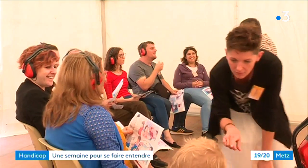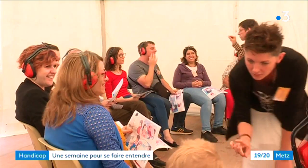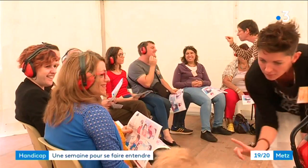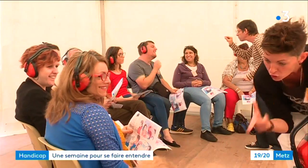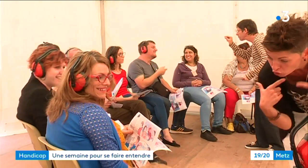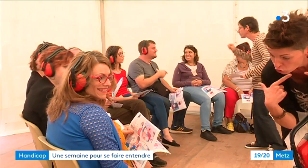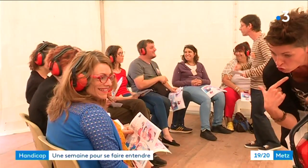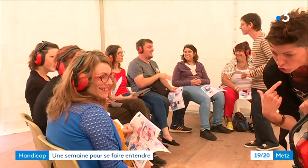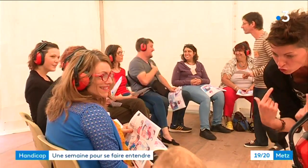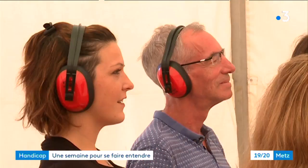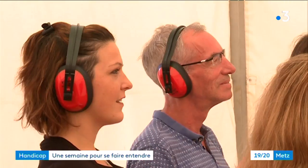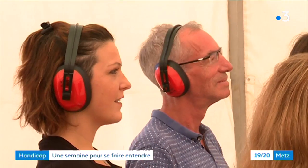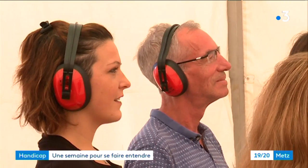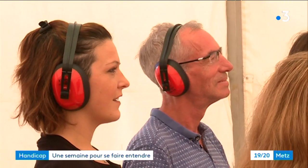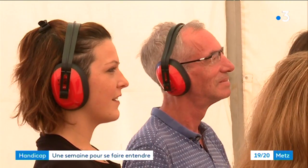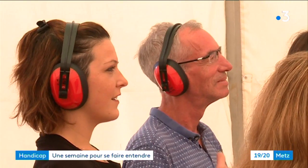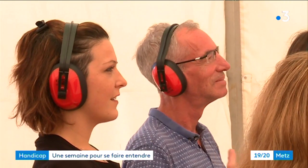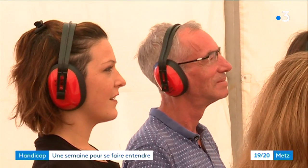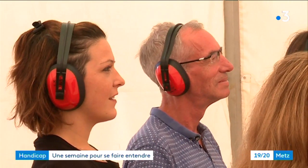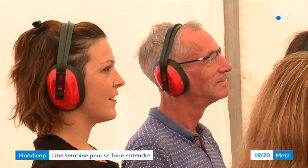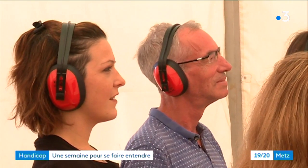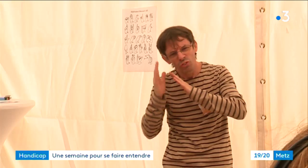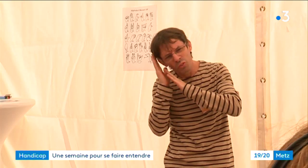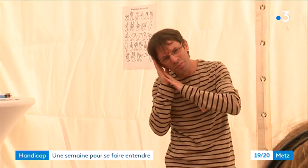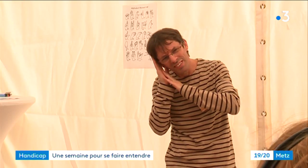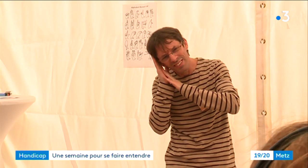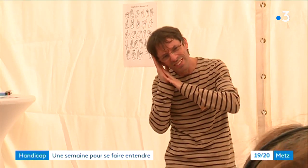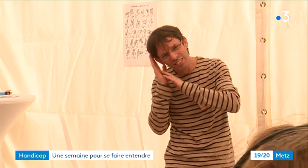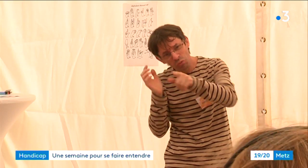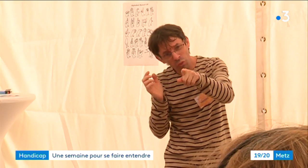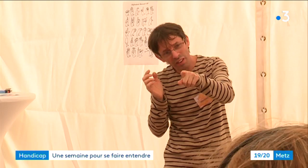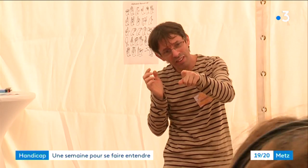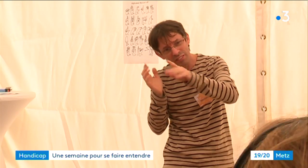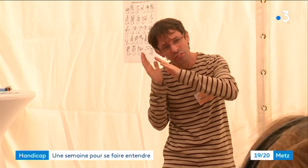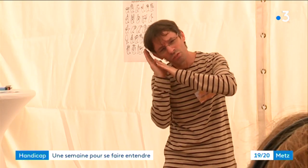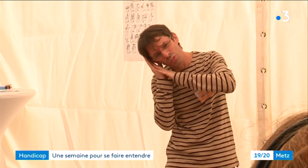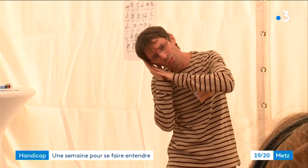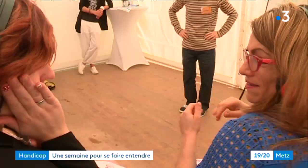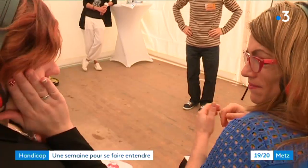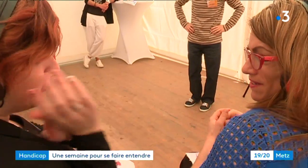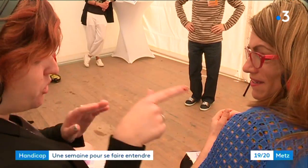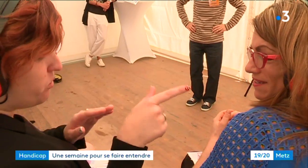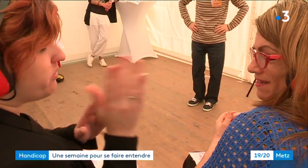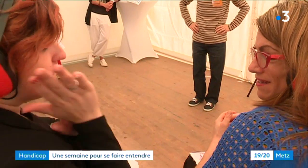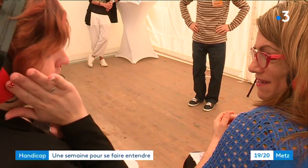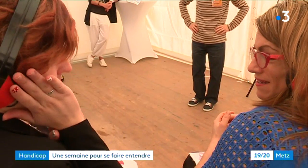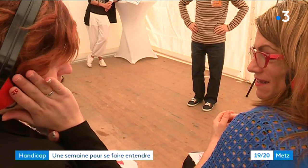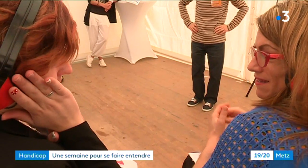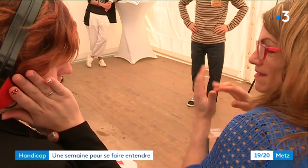langue des signes au plus grand nombre. C'est l'objectif de cette semaine organisée par l'Institut des jeunes sourds de Metz. Au programme, de nombreuses rencontres et